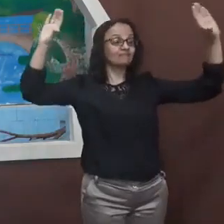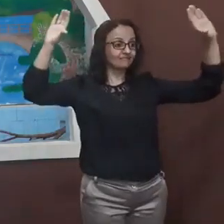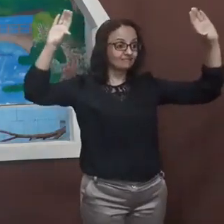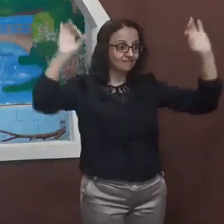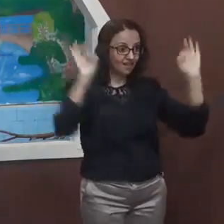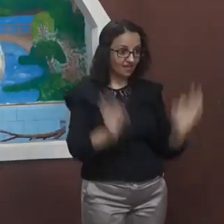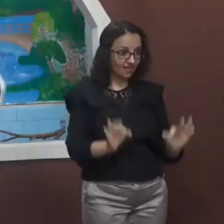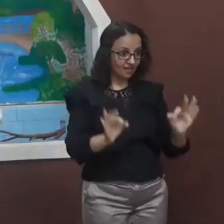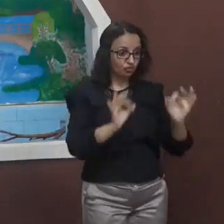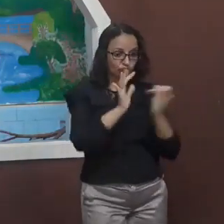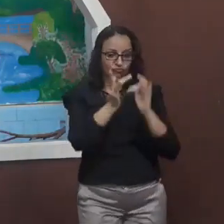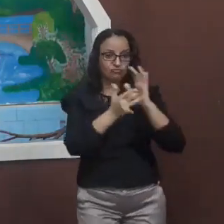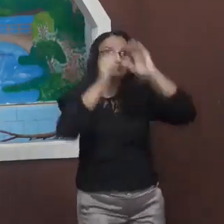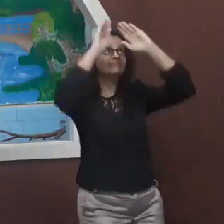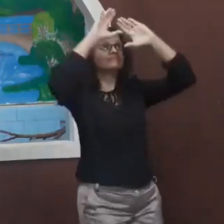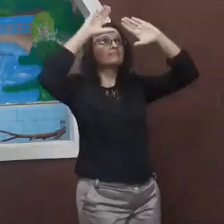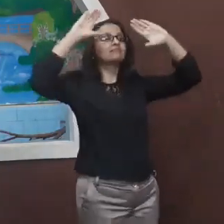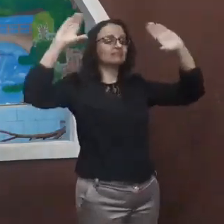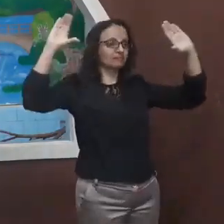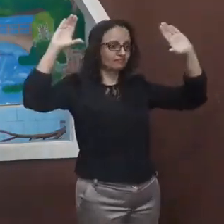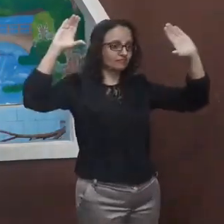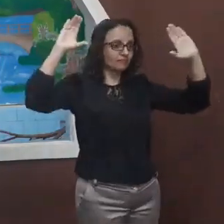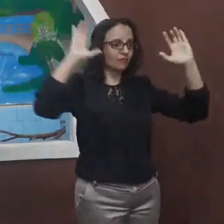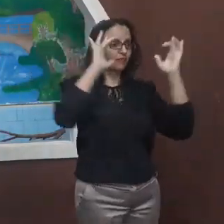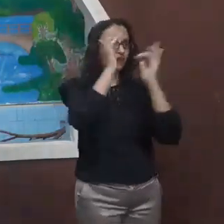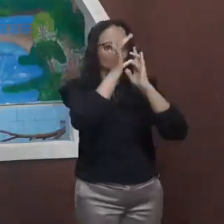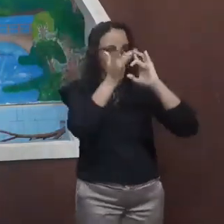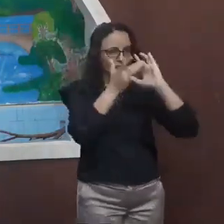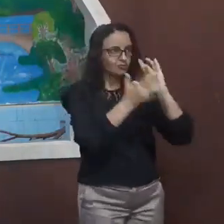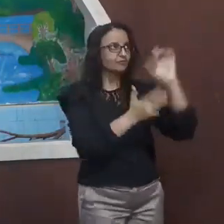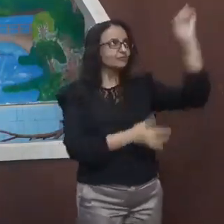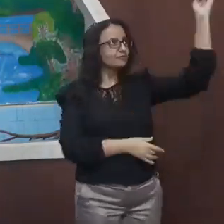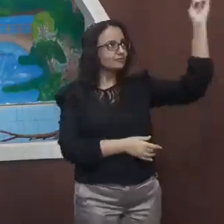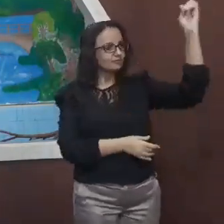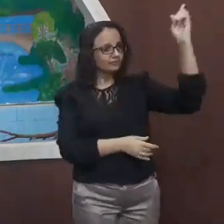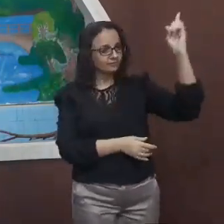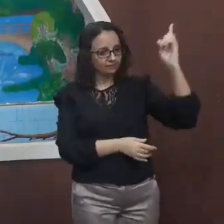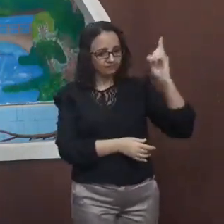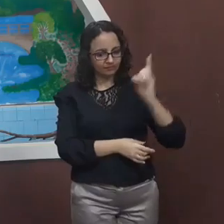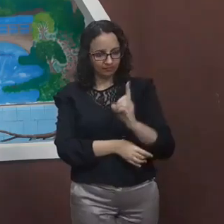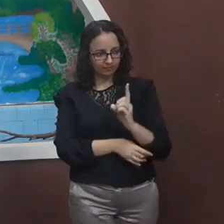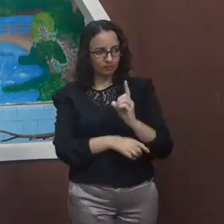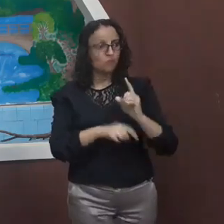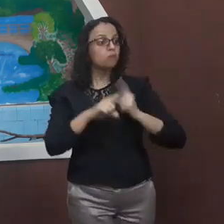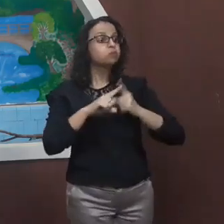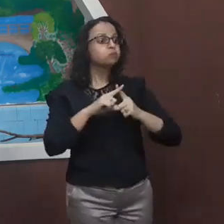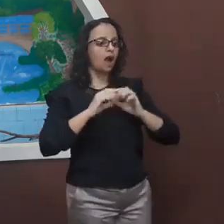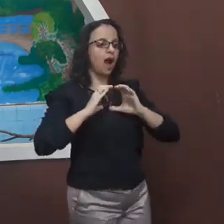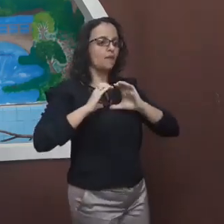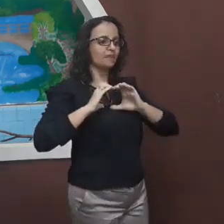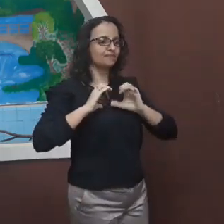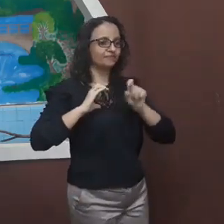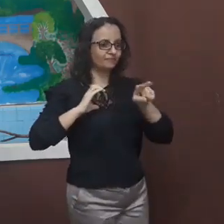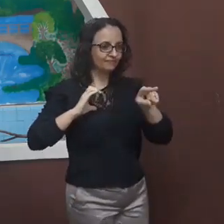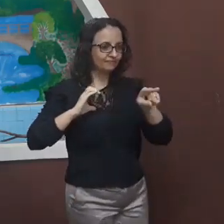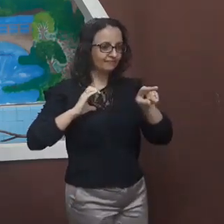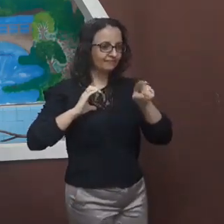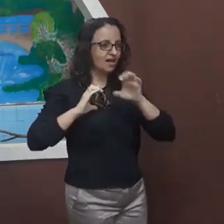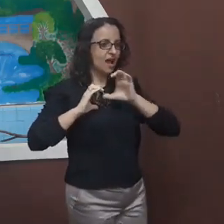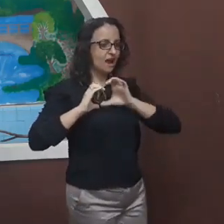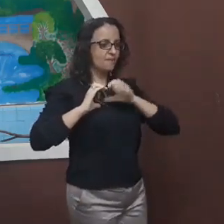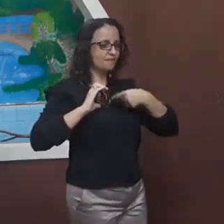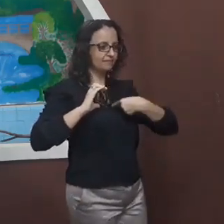estava lá no céu, e ele veio aqui por quê? Porque Jesus me ama, porque Jesus te